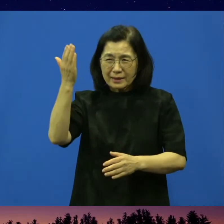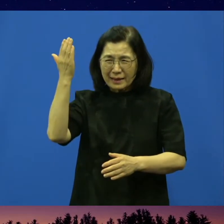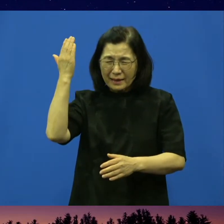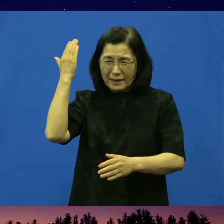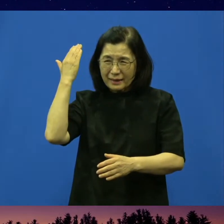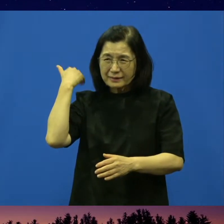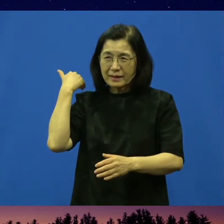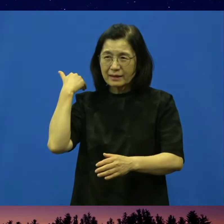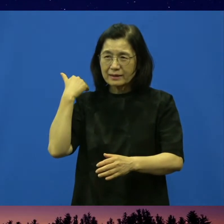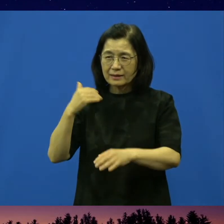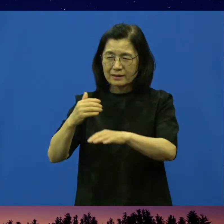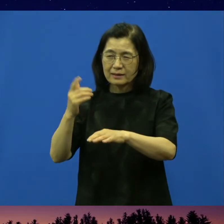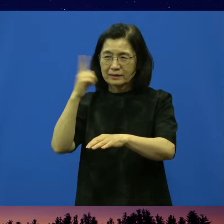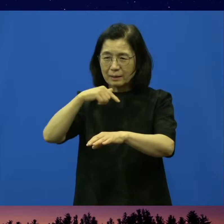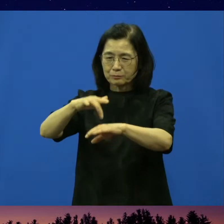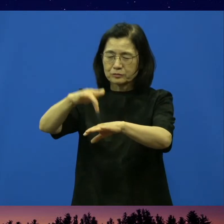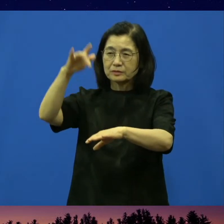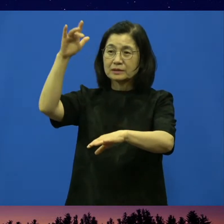막 뒤지는 거예요.